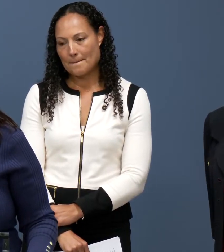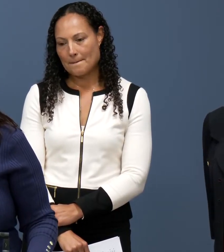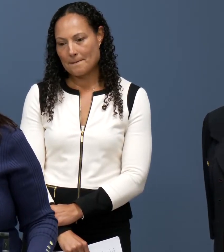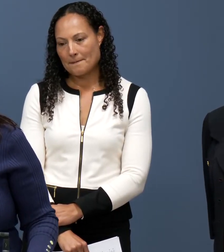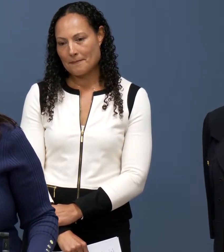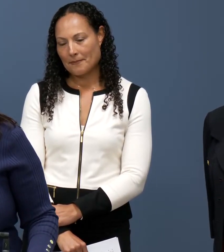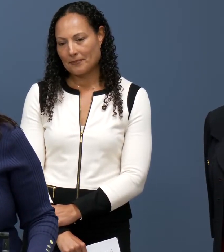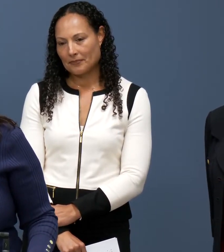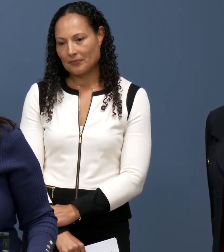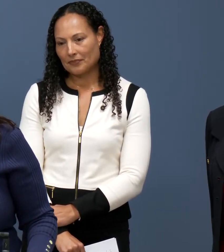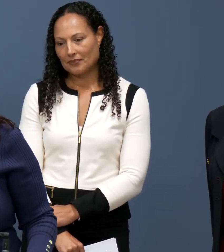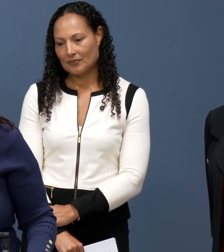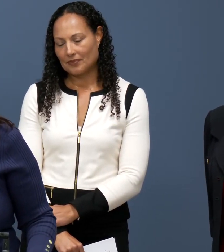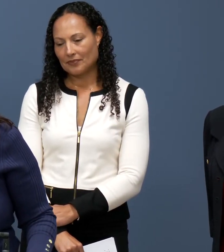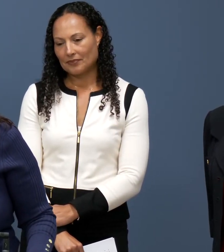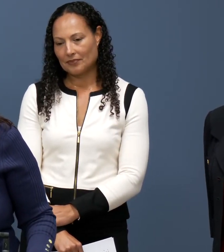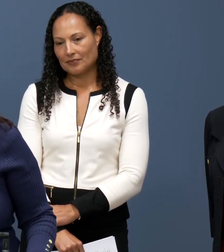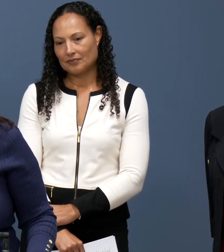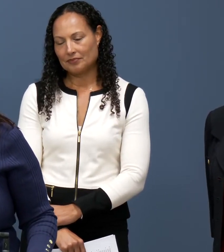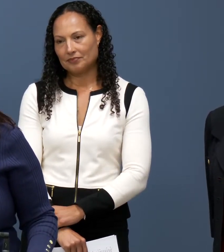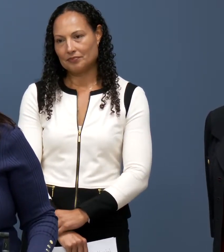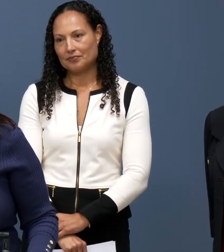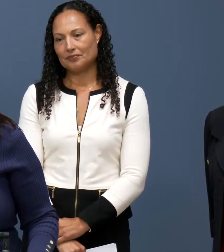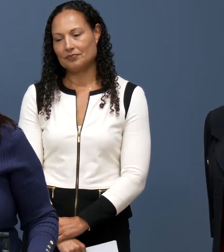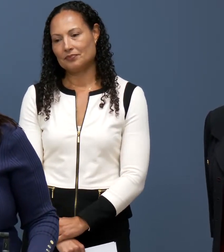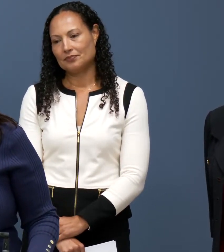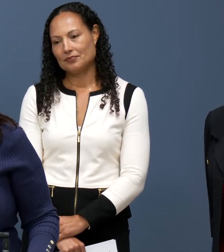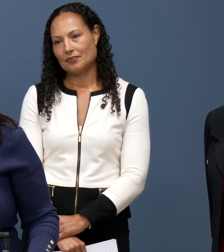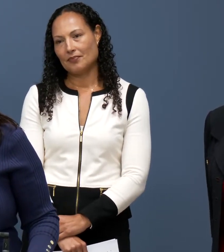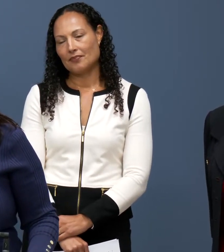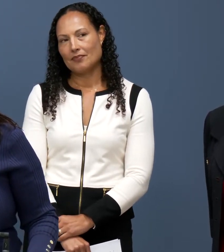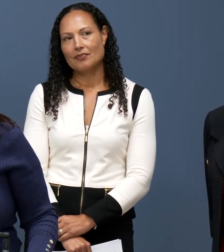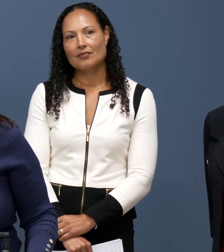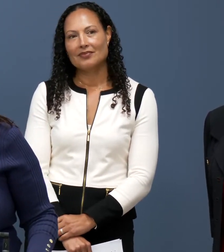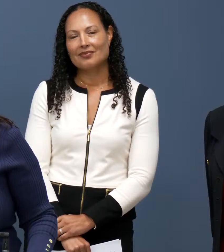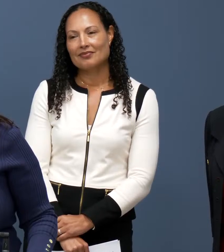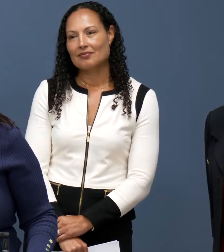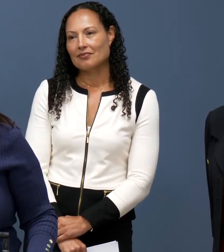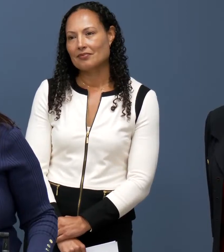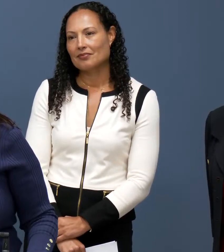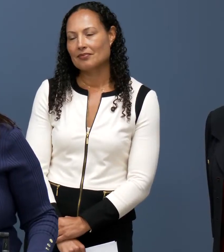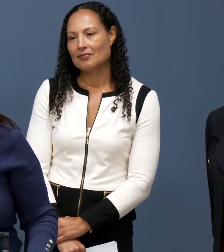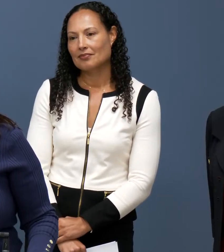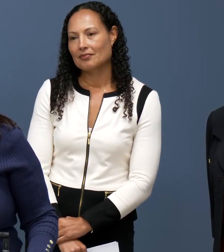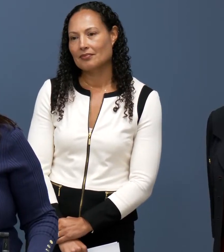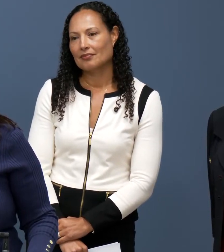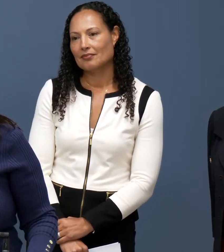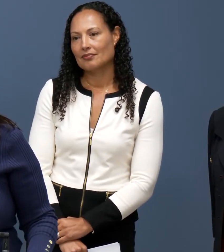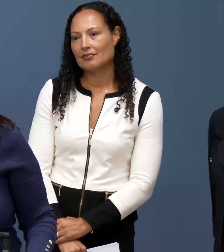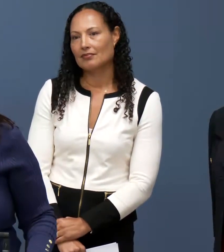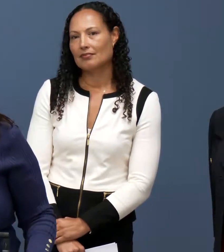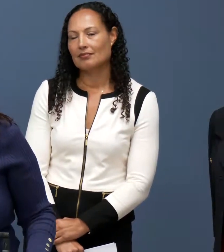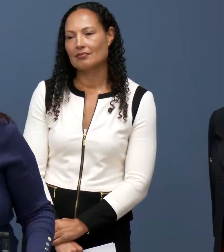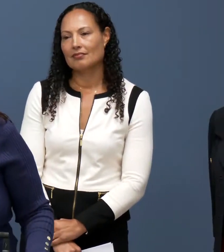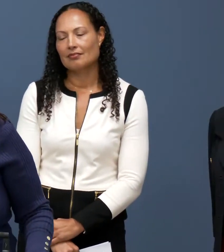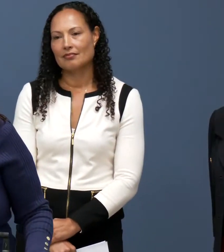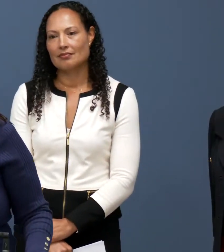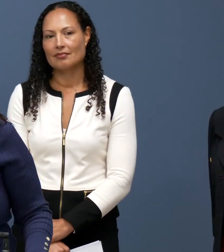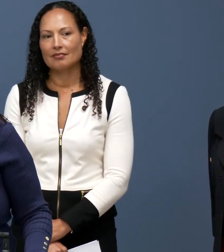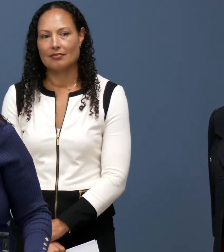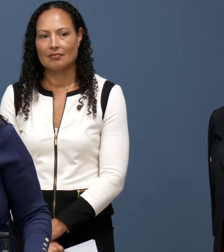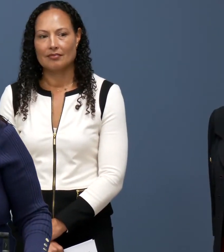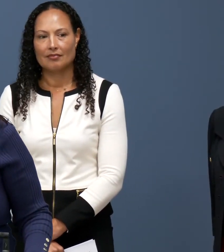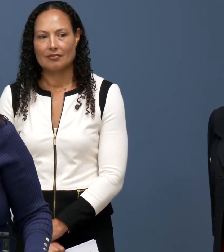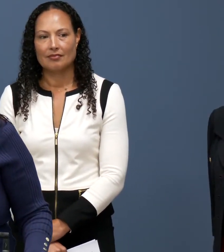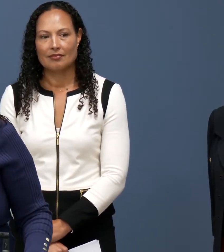Teresa Chandler. Como saben, el año pasado, en el mes de enero, hicimos la proclamación de la situación de emergencia de las